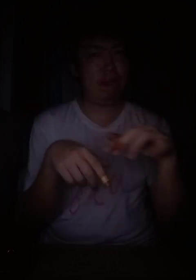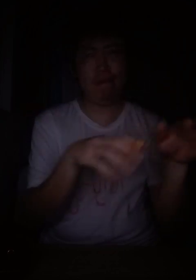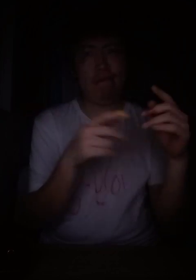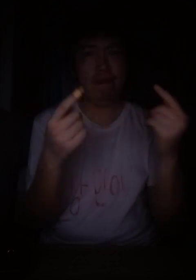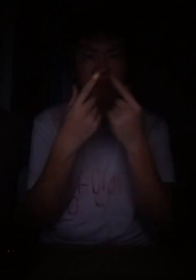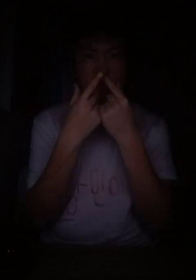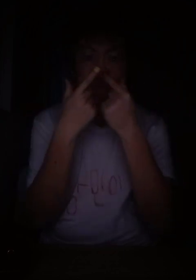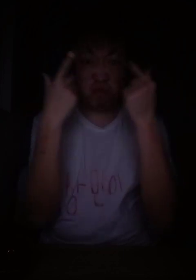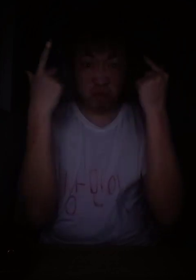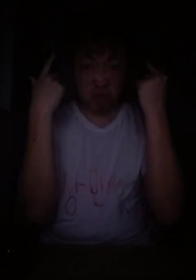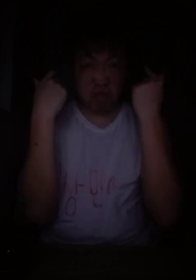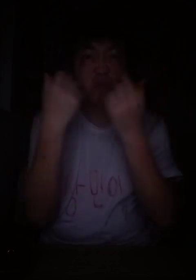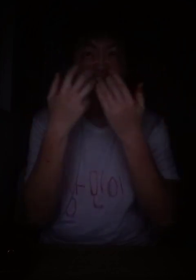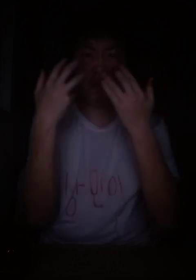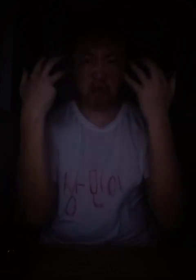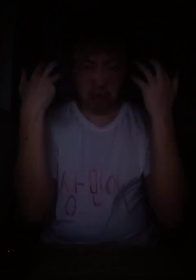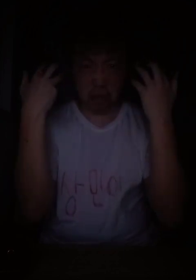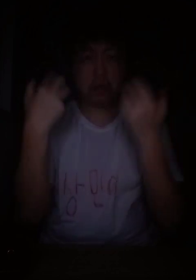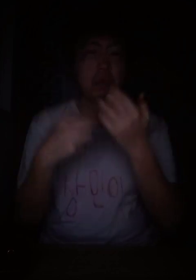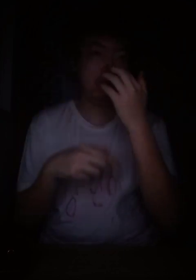거면 입마개라도 해야 했다 등의 반응을 보였습니다.